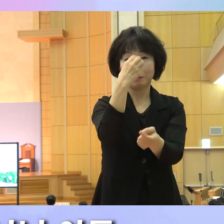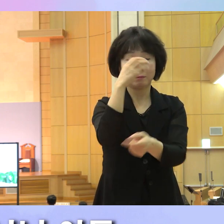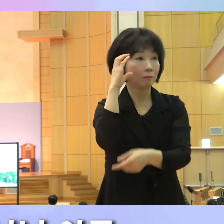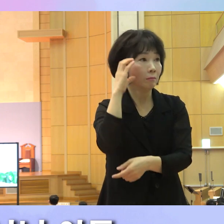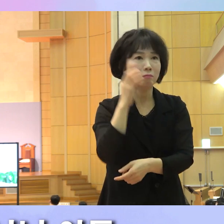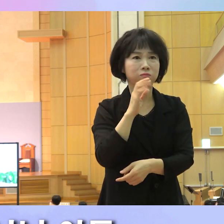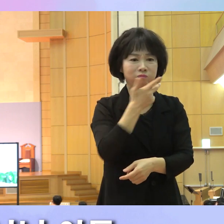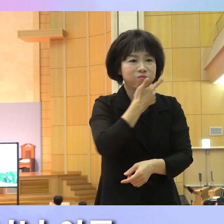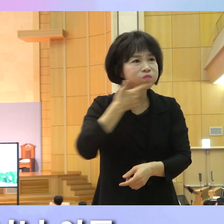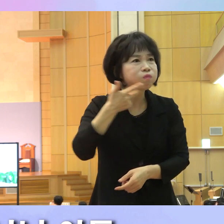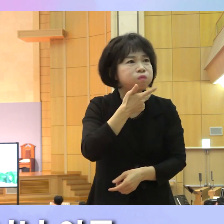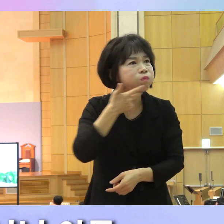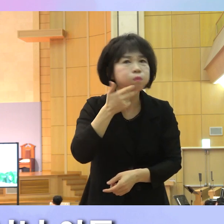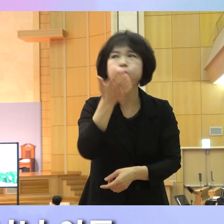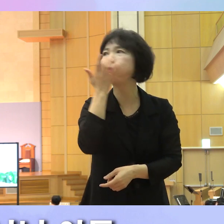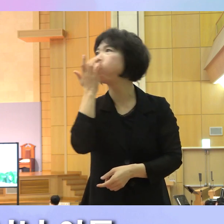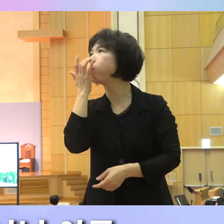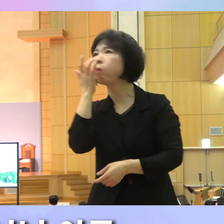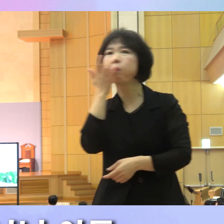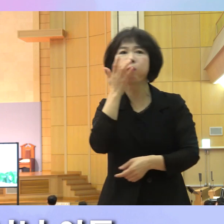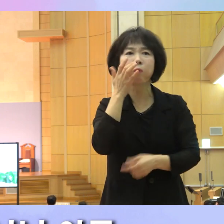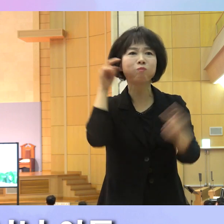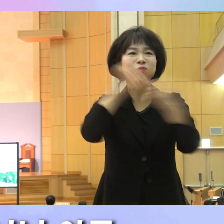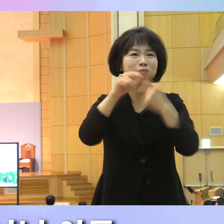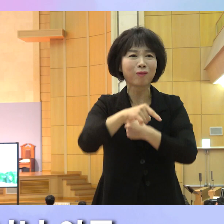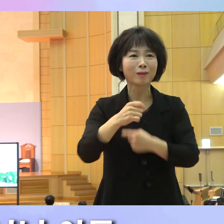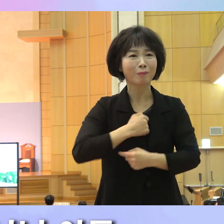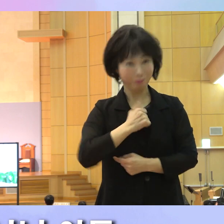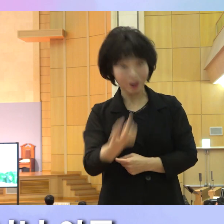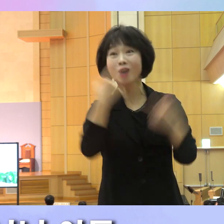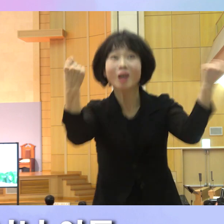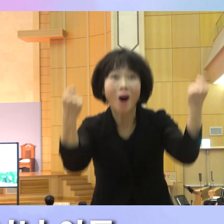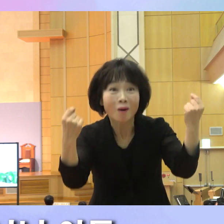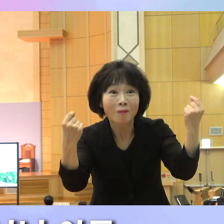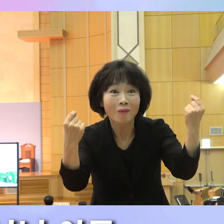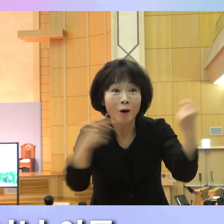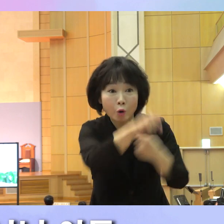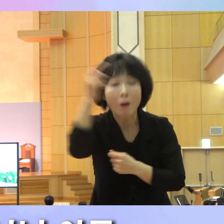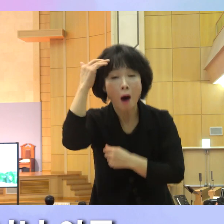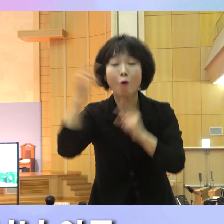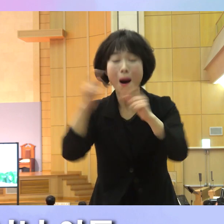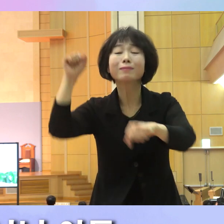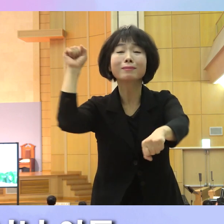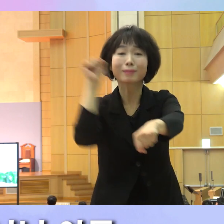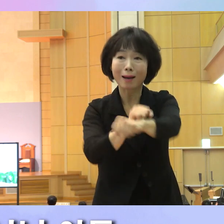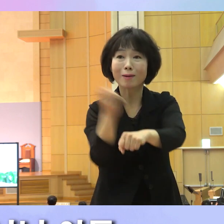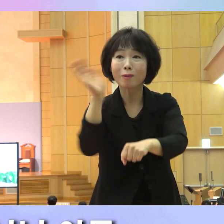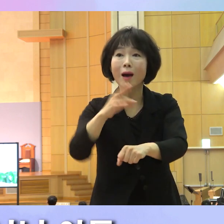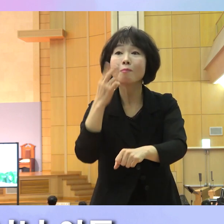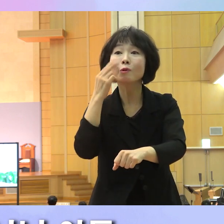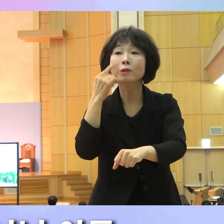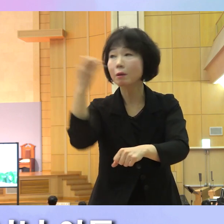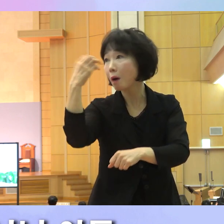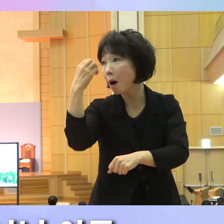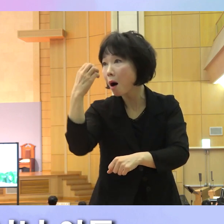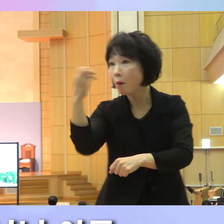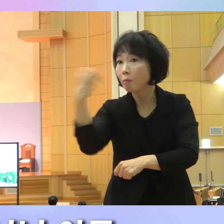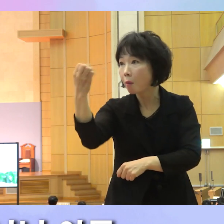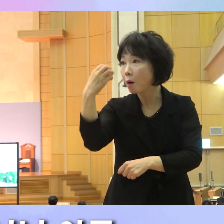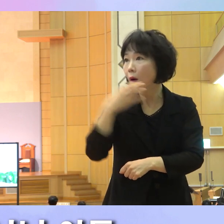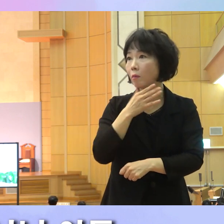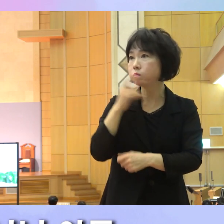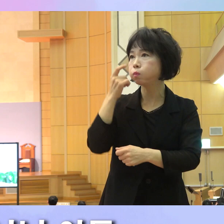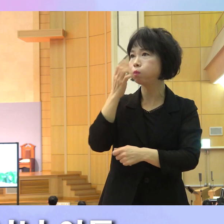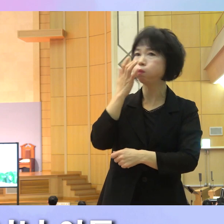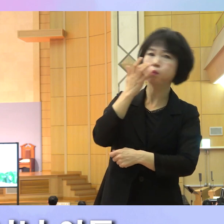그러니까 우리가 한국말은 잘하지만 외국말을 모르기 때문에 외국말을 못 알아듣는 것처럼, 내가